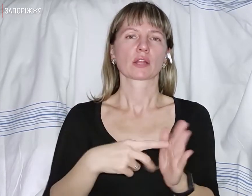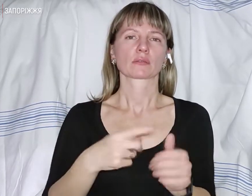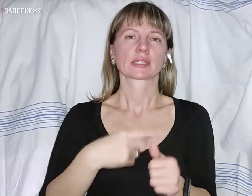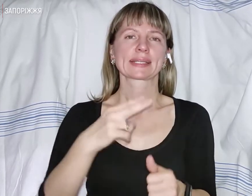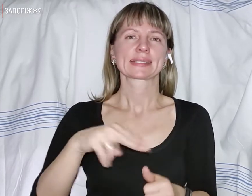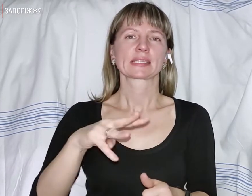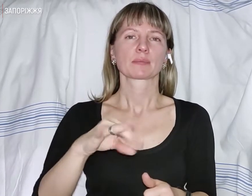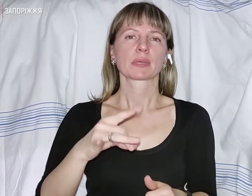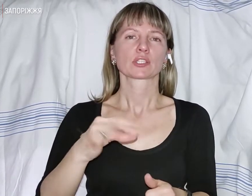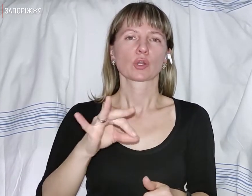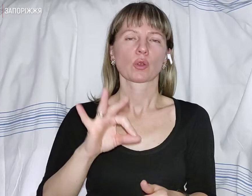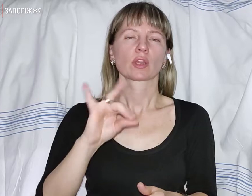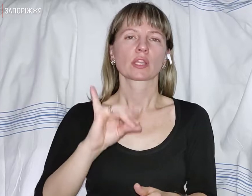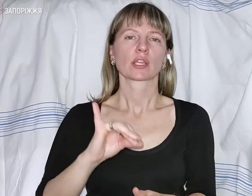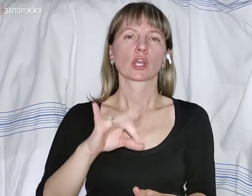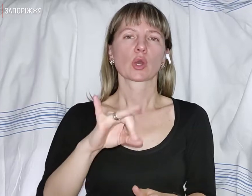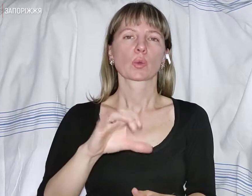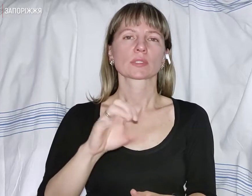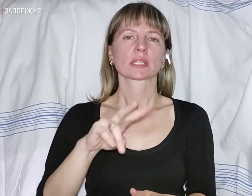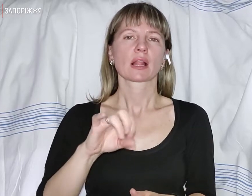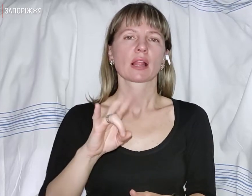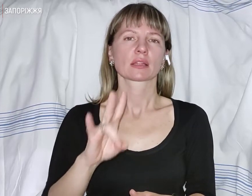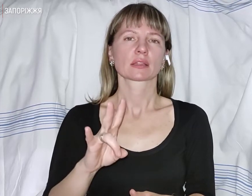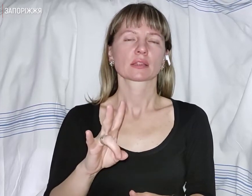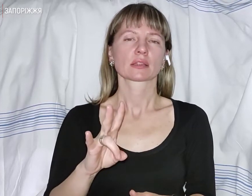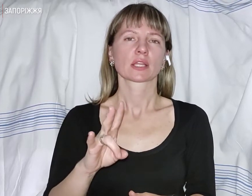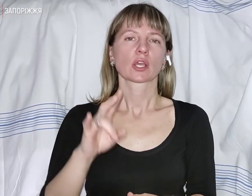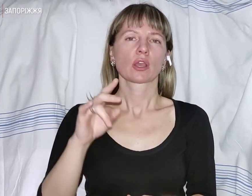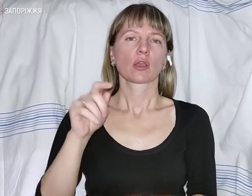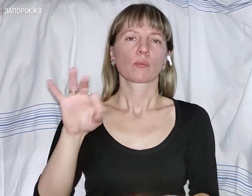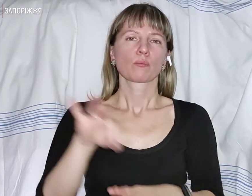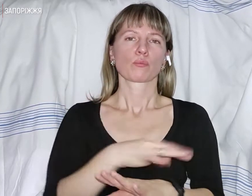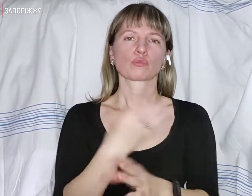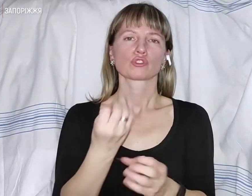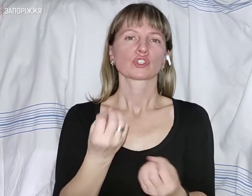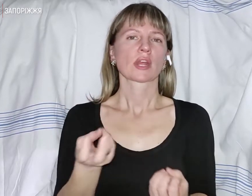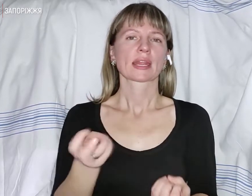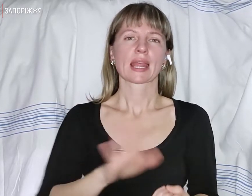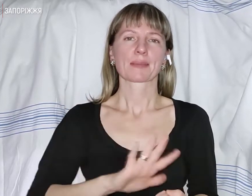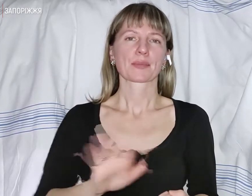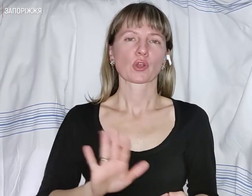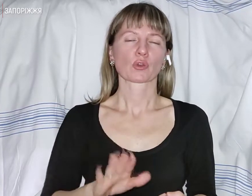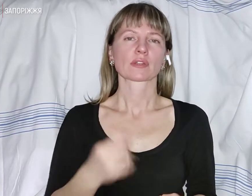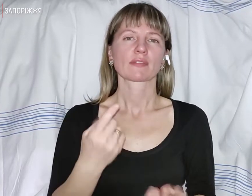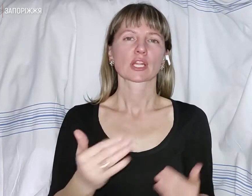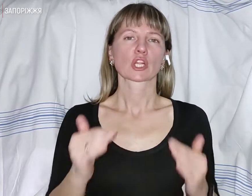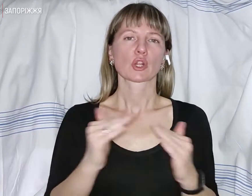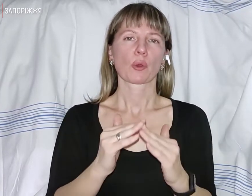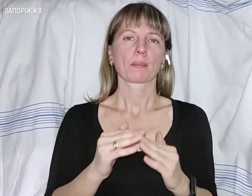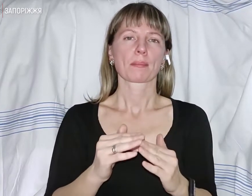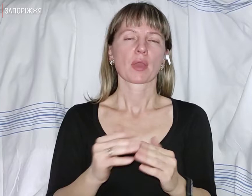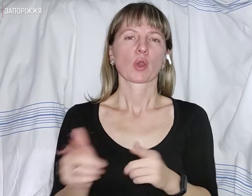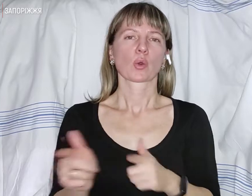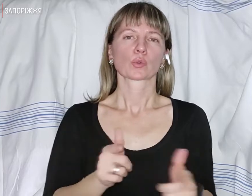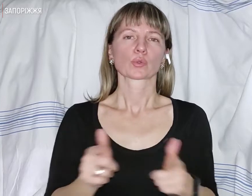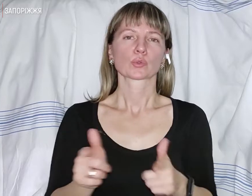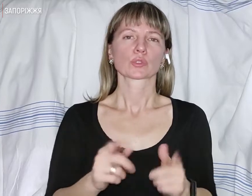говорит, они сейчас затопнут. Я ж Арину на руки, стою в тамбуре, они коляску кидают, я давай сюда коляску. Три мужика